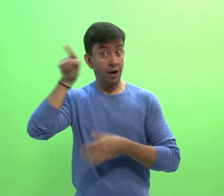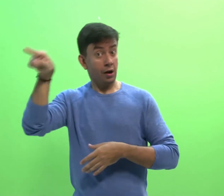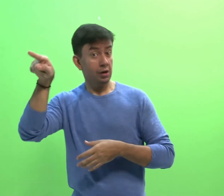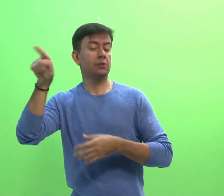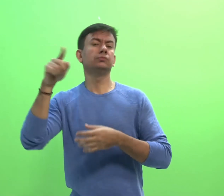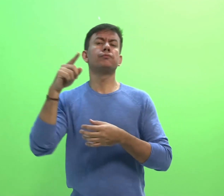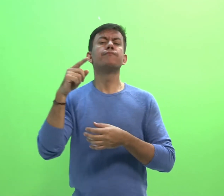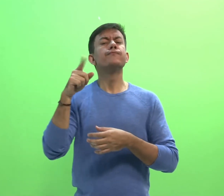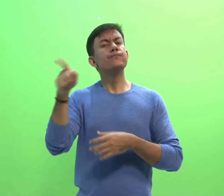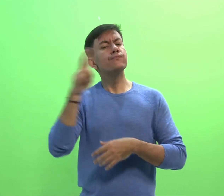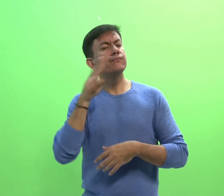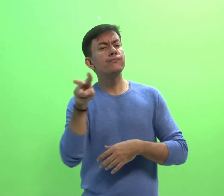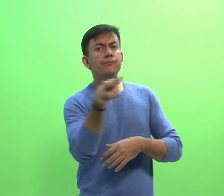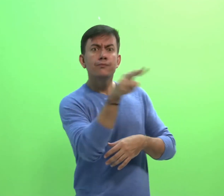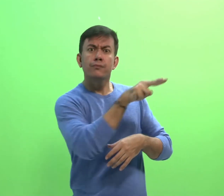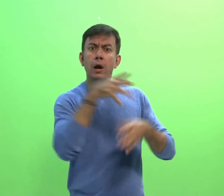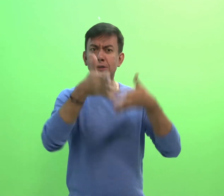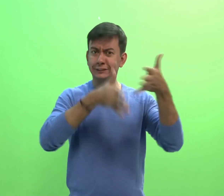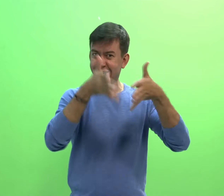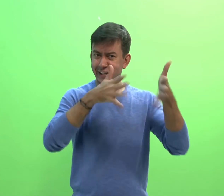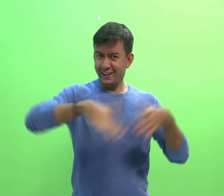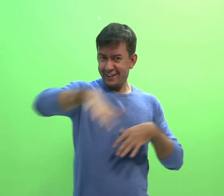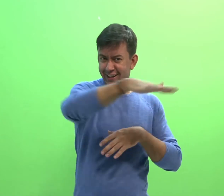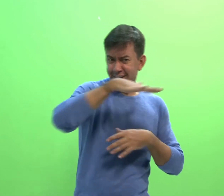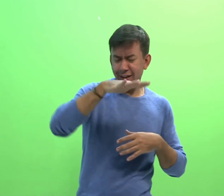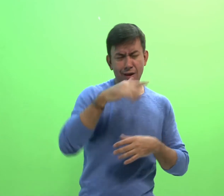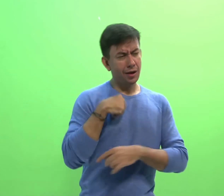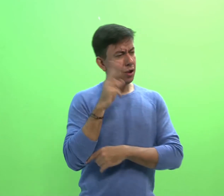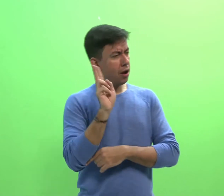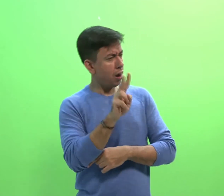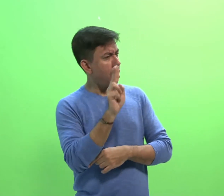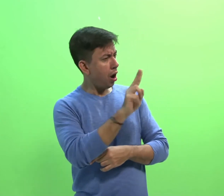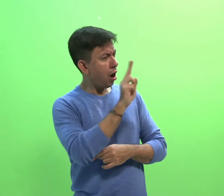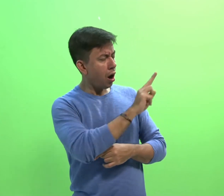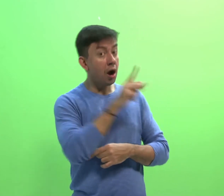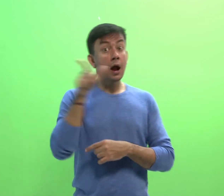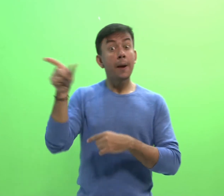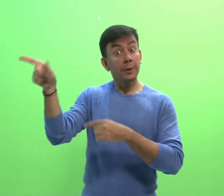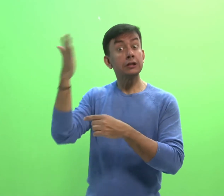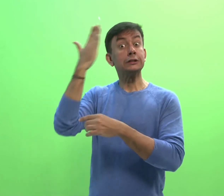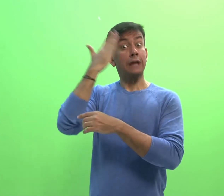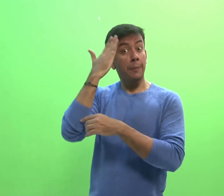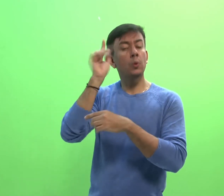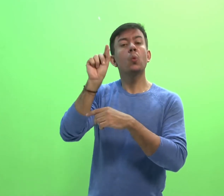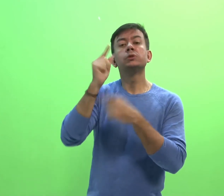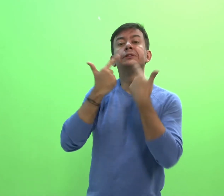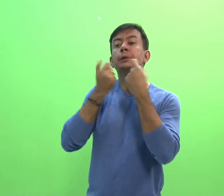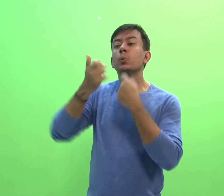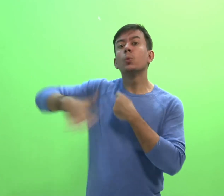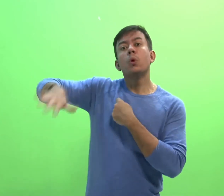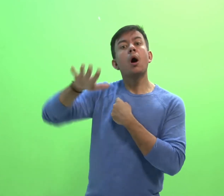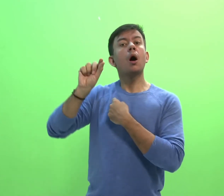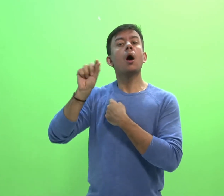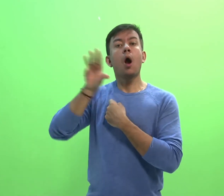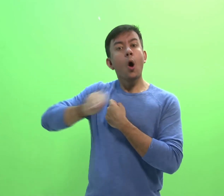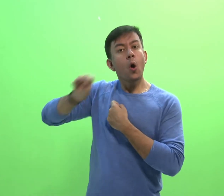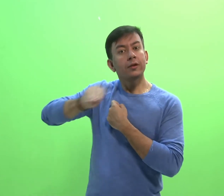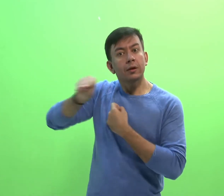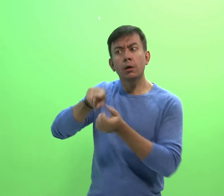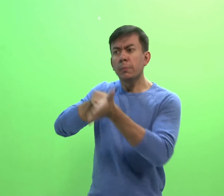as pessoas sinalizando, ele já sabia a linguística da língua oral e já tinha feito pesquisas nessa área.